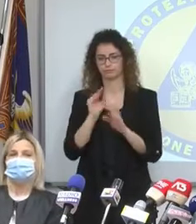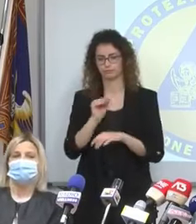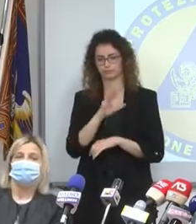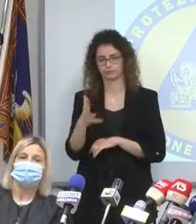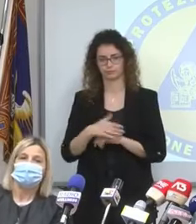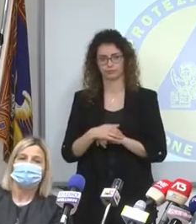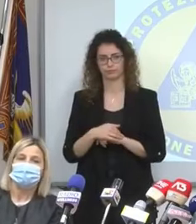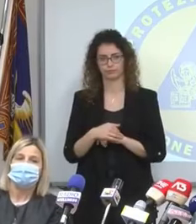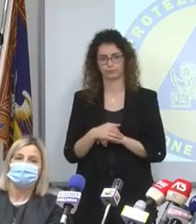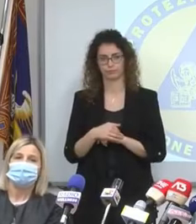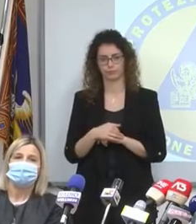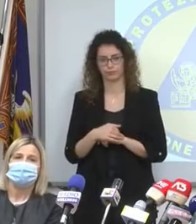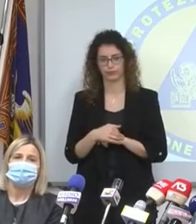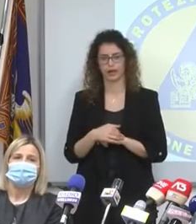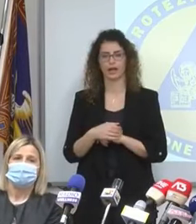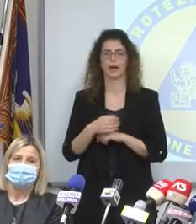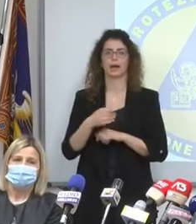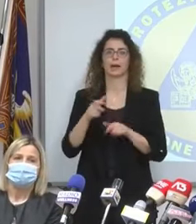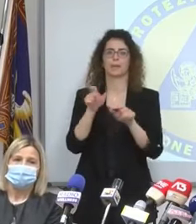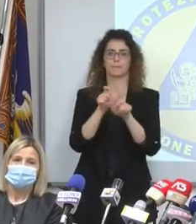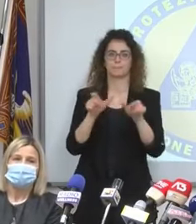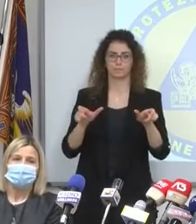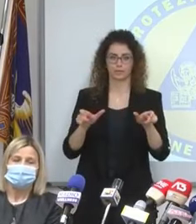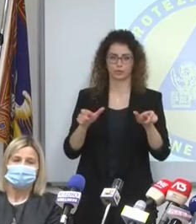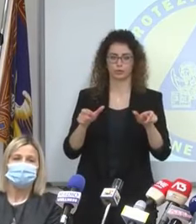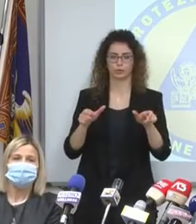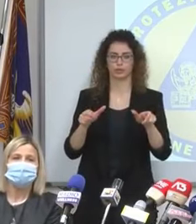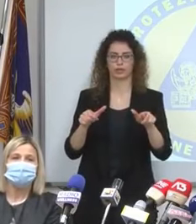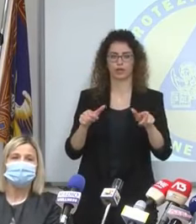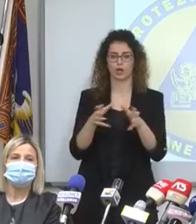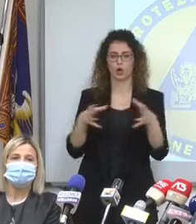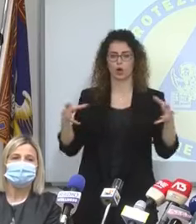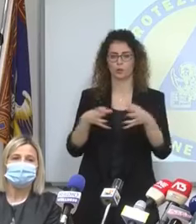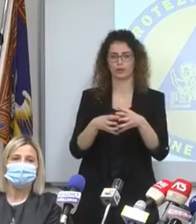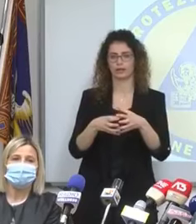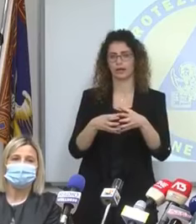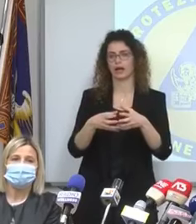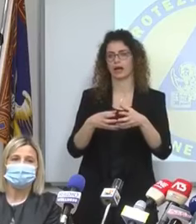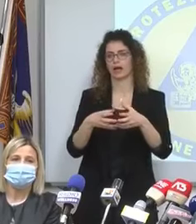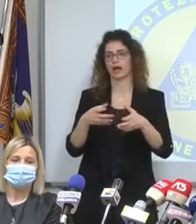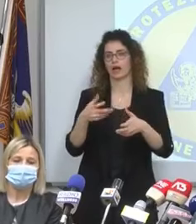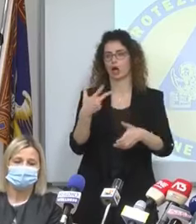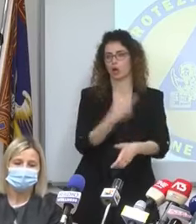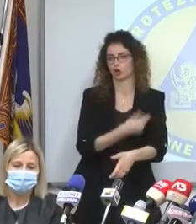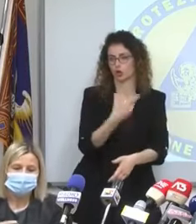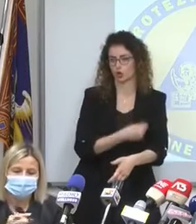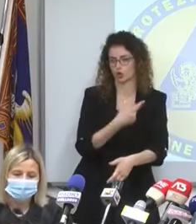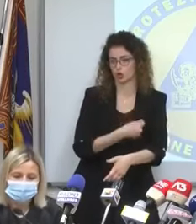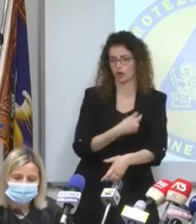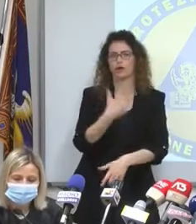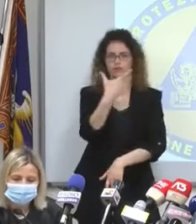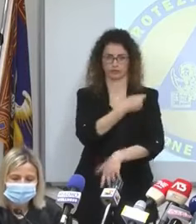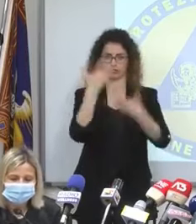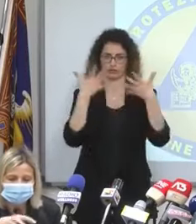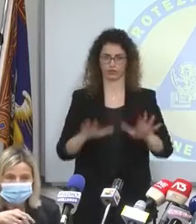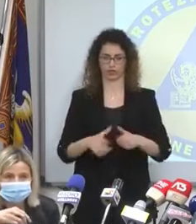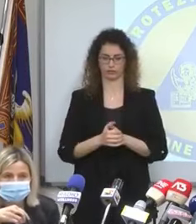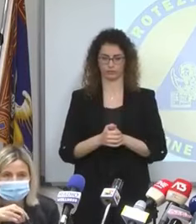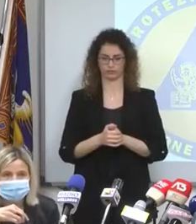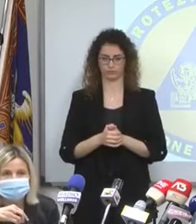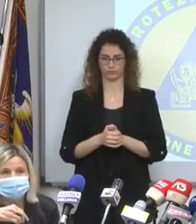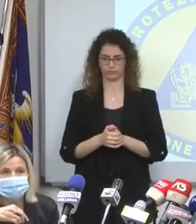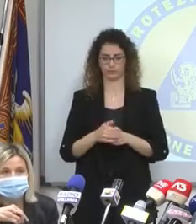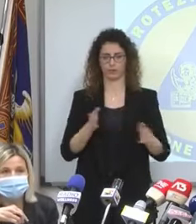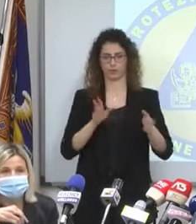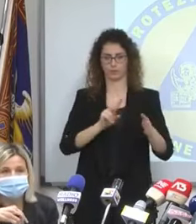un'altra domanda. I tossicodipendenti all'interno di comunità di recupero? Ah, ok, perfetto. Abbiamo